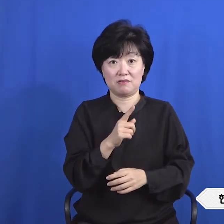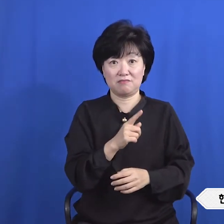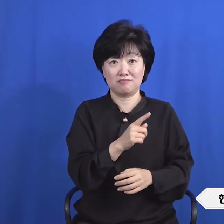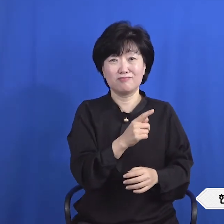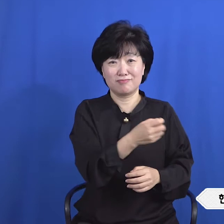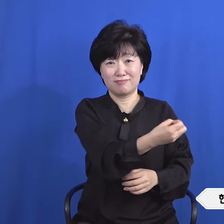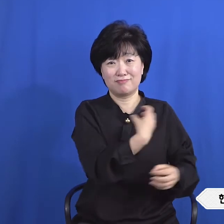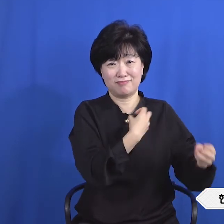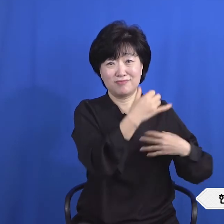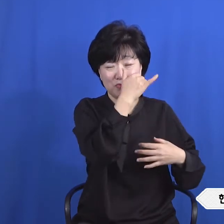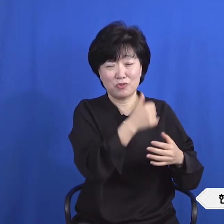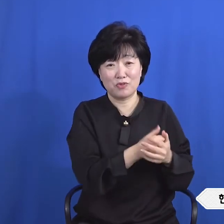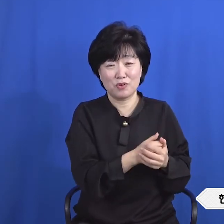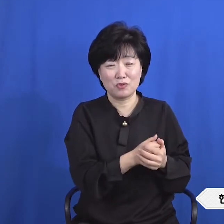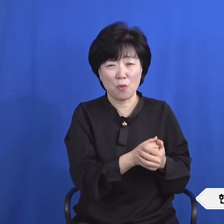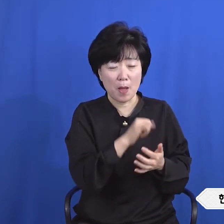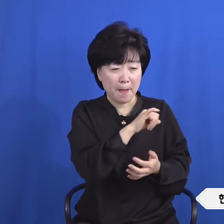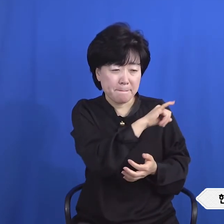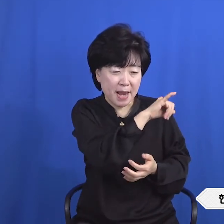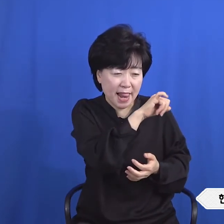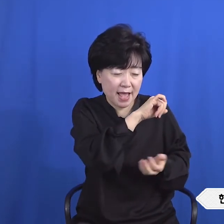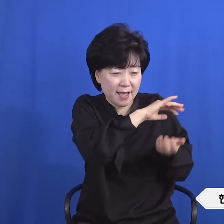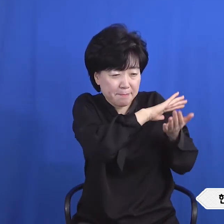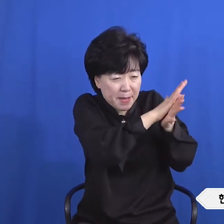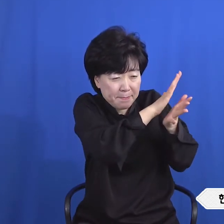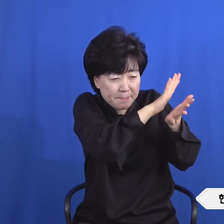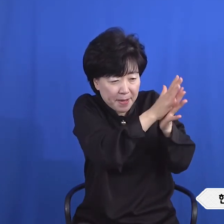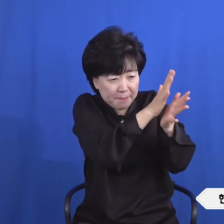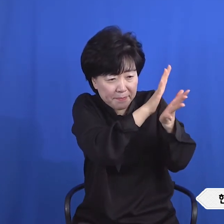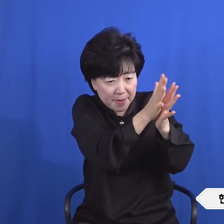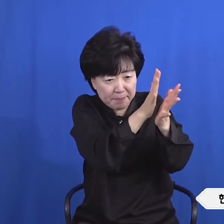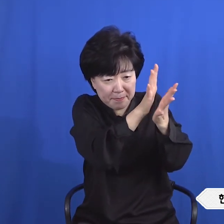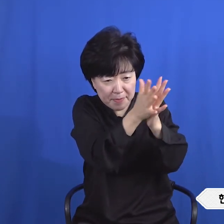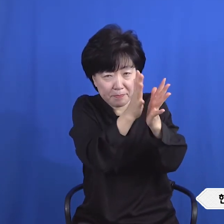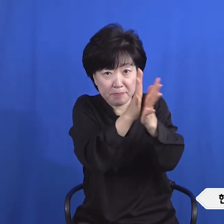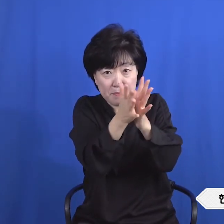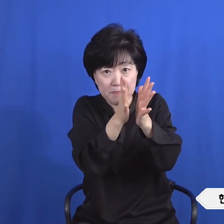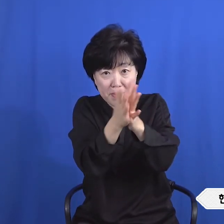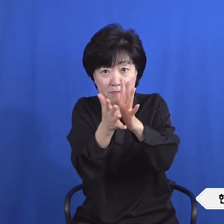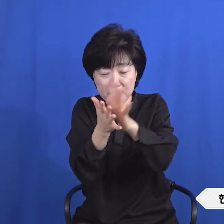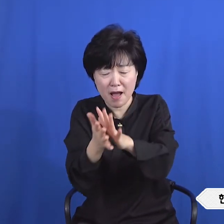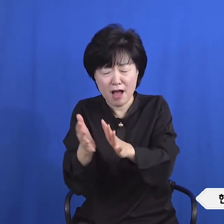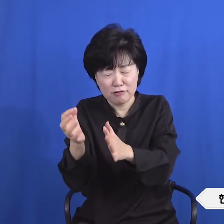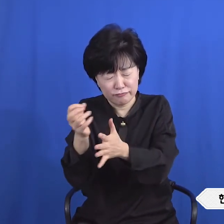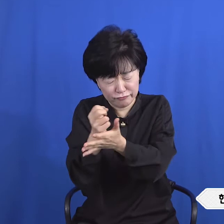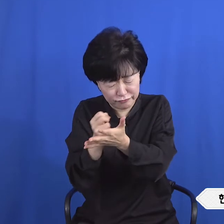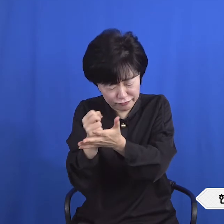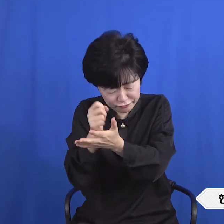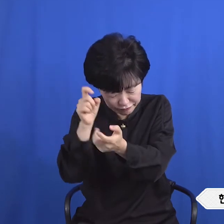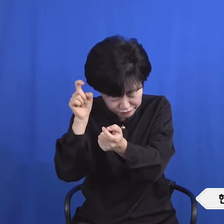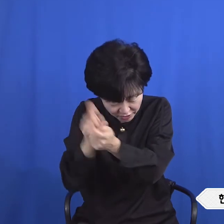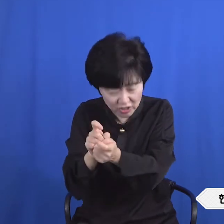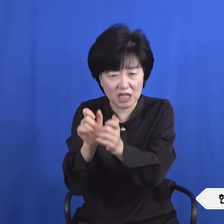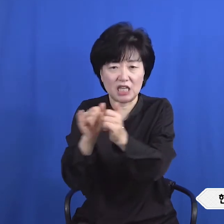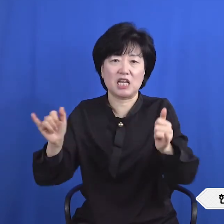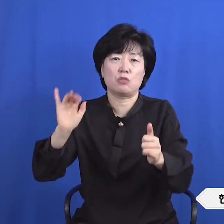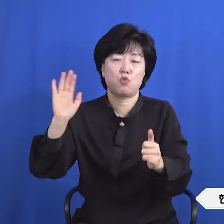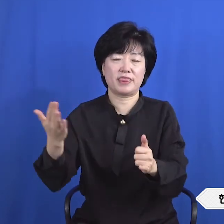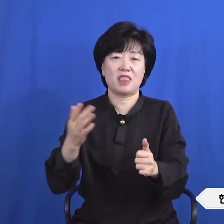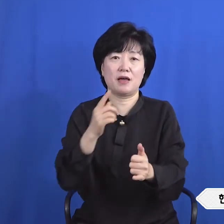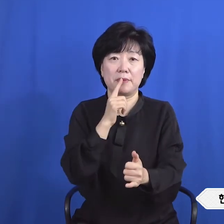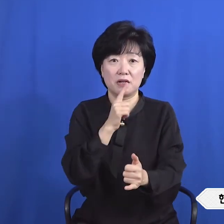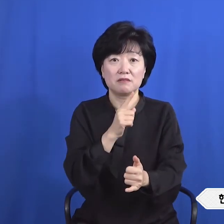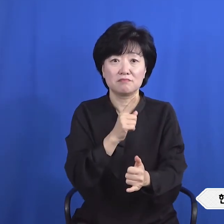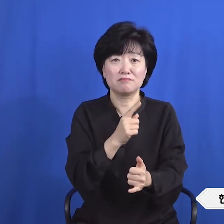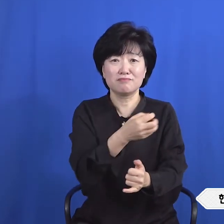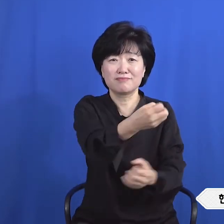아메바 단세포가 진화하고 진화하고 또 진화하고 자꾸 하다 보니까 우연히 이런 인간이 되었다